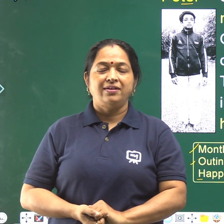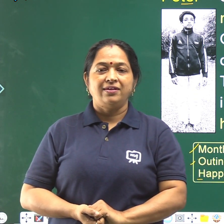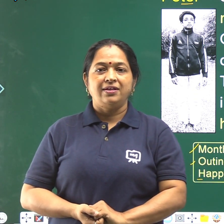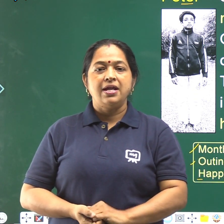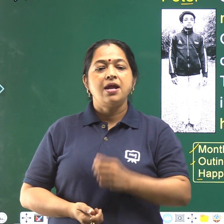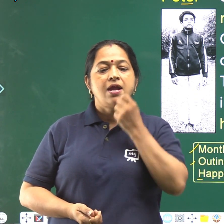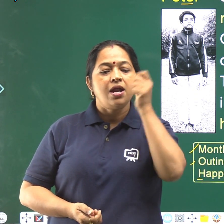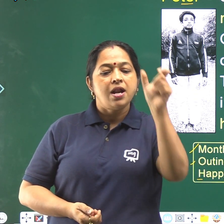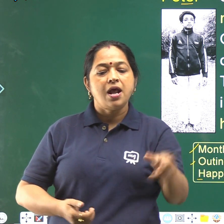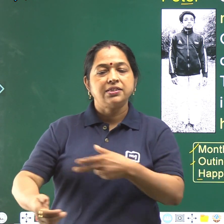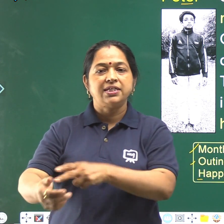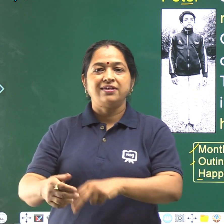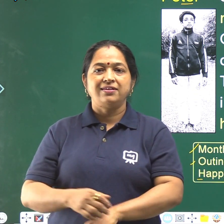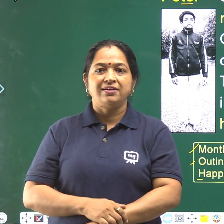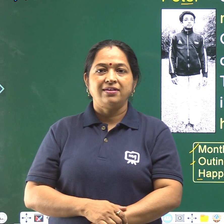नासिर